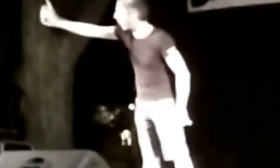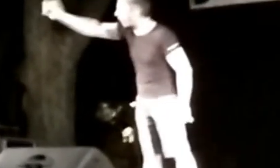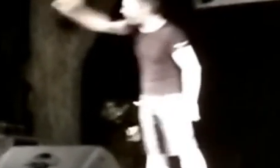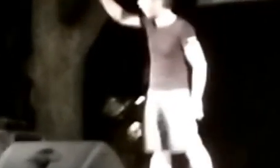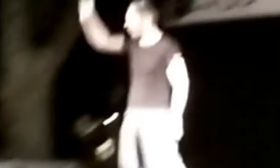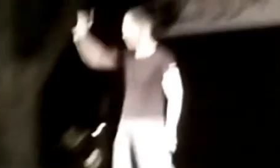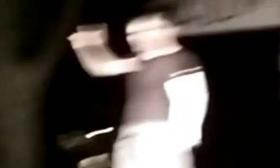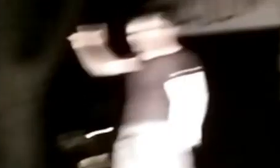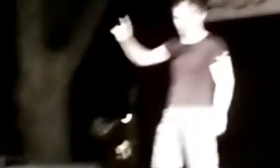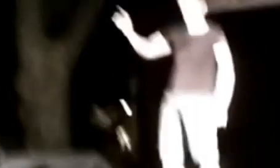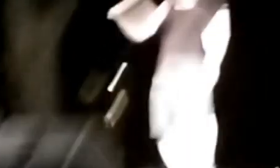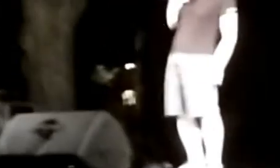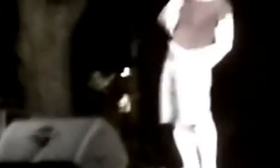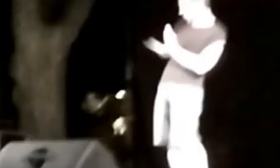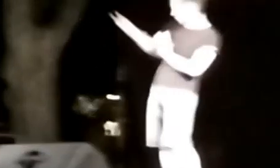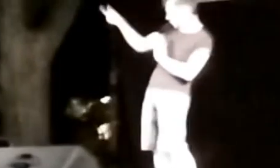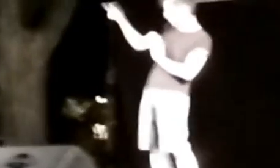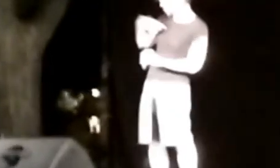locos, no voy a salir.